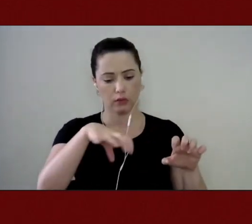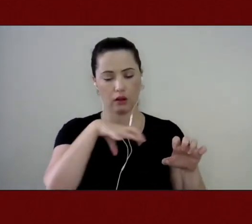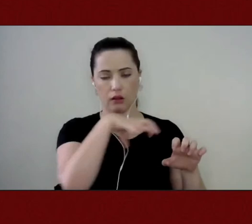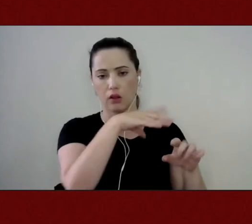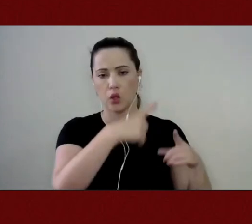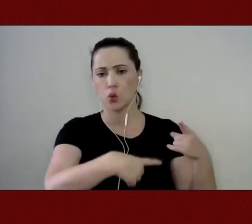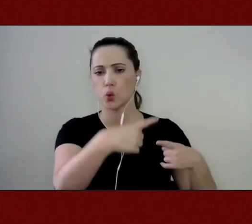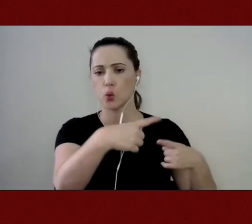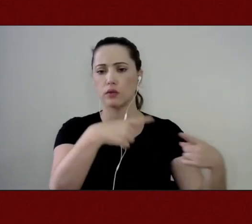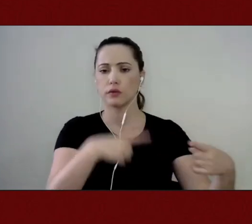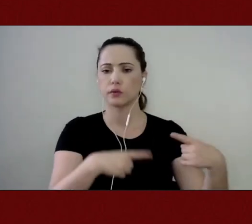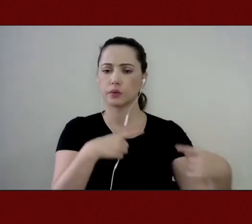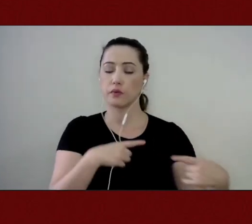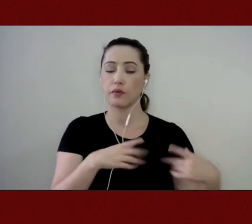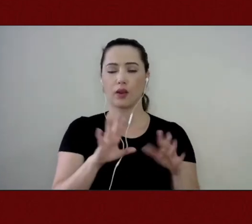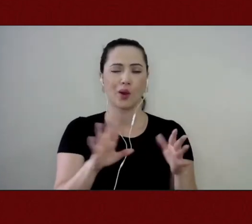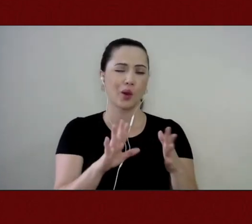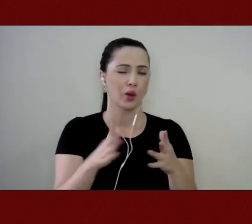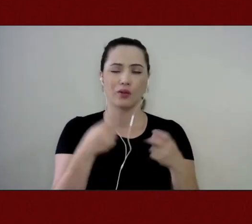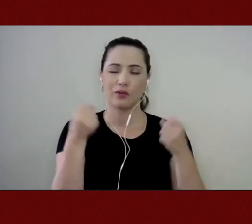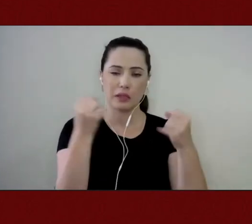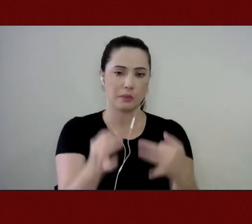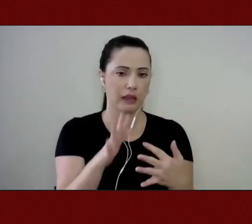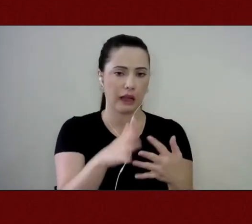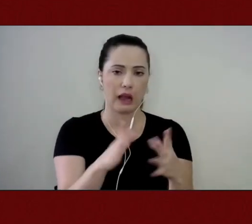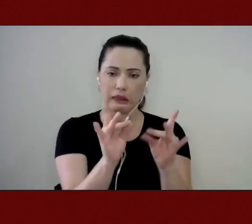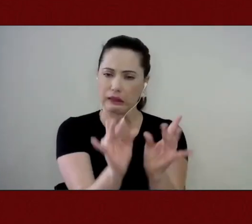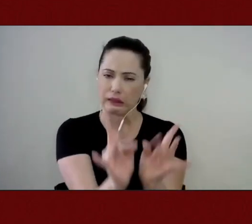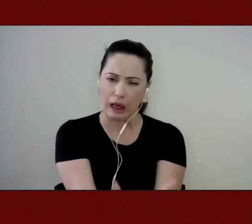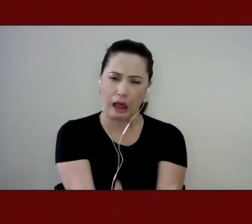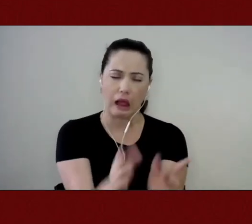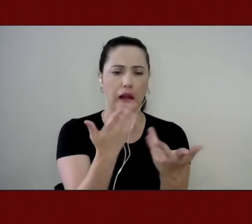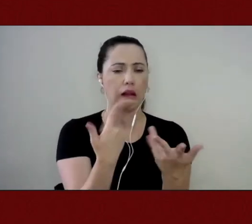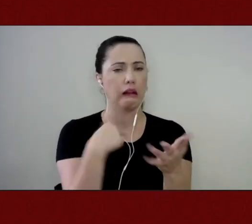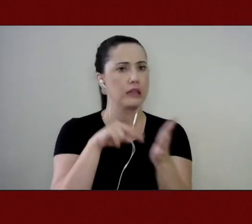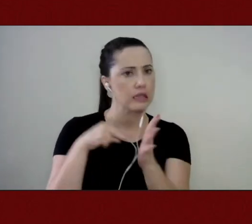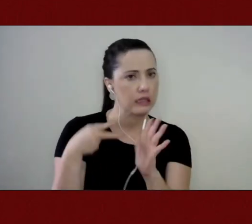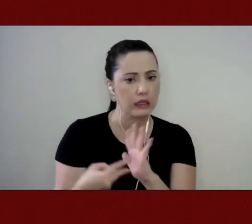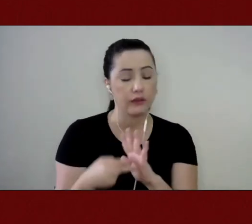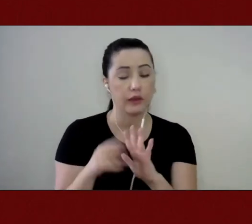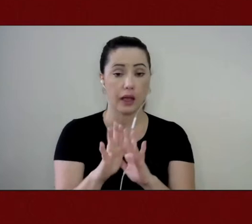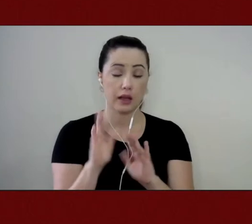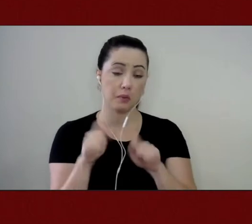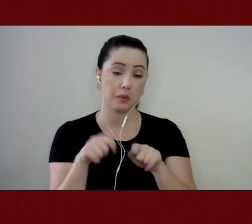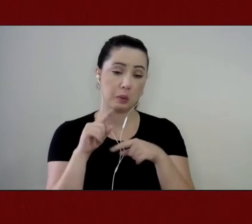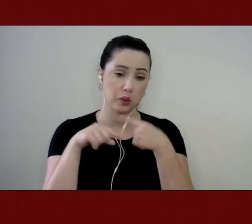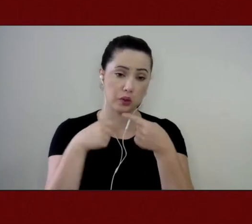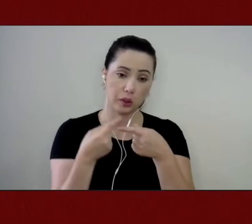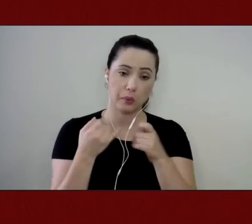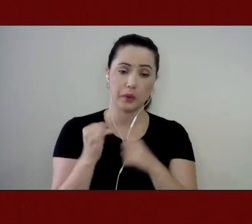É claro que eu não vou entrar em questões teóricas em torno desses conceitos, realismo, nacional popular, mas a gente pode discutir isso depois,